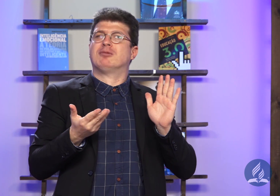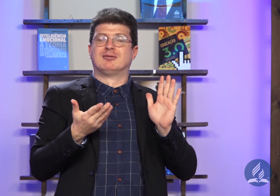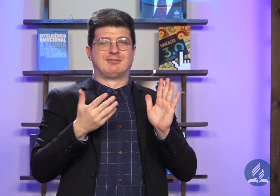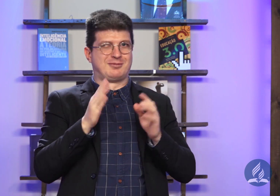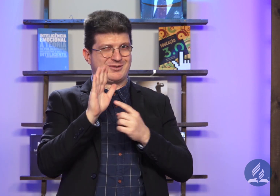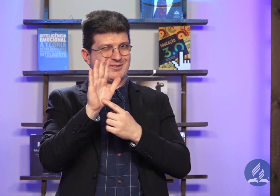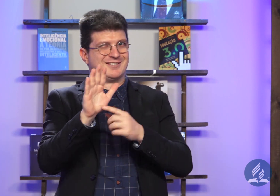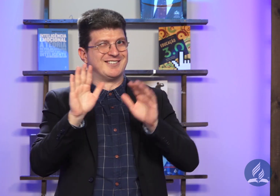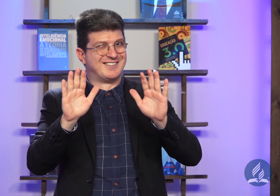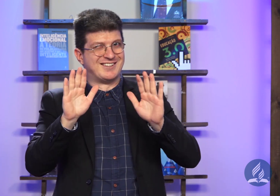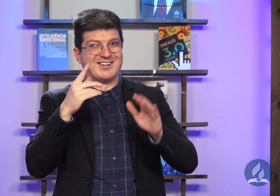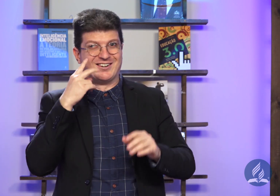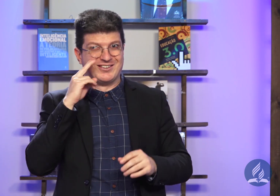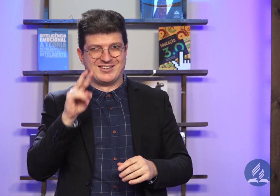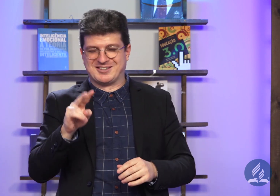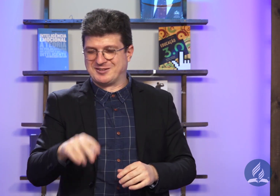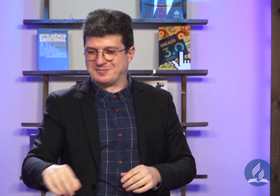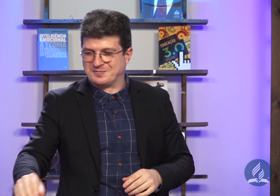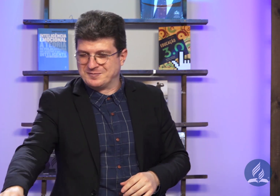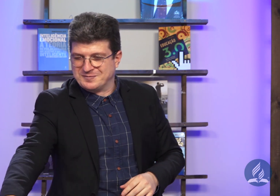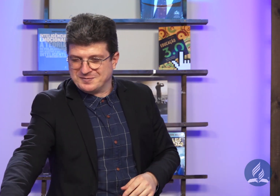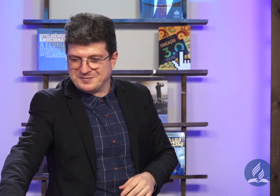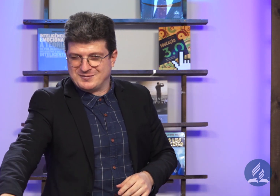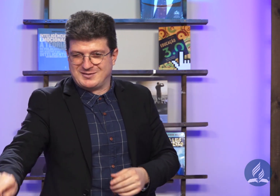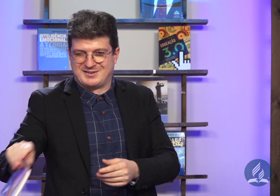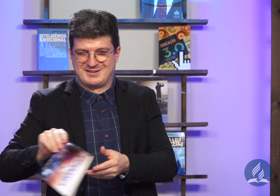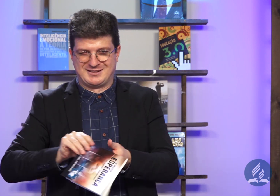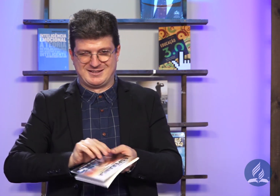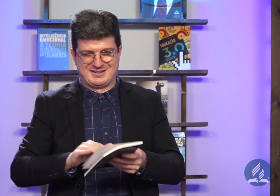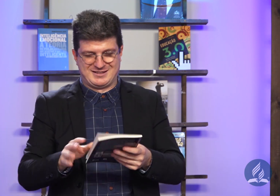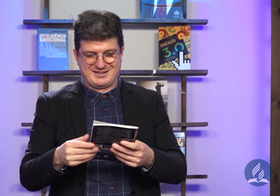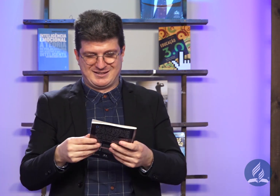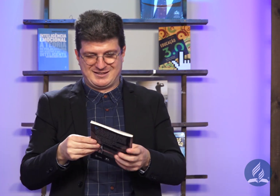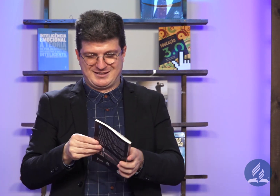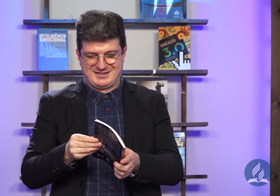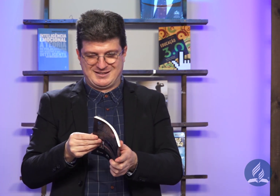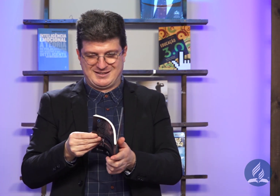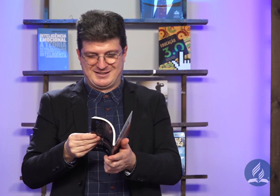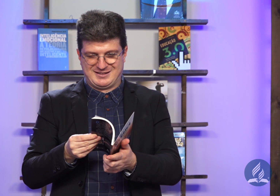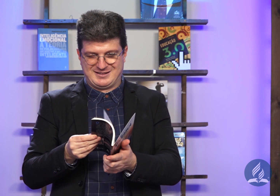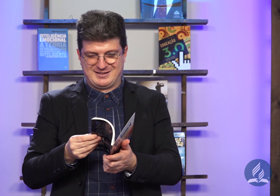assistir em Libras esse material? Espera aí que eu vou contar para vocês, vou te mostrar.